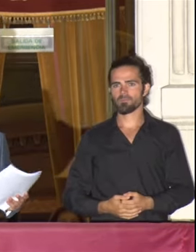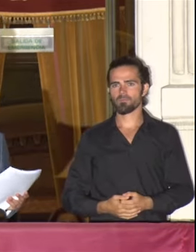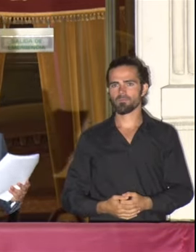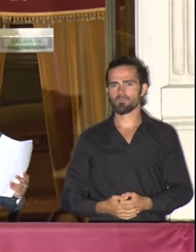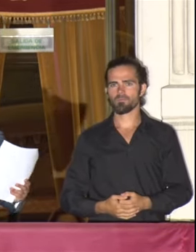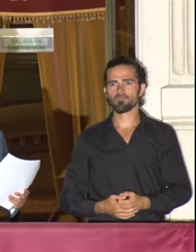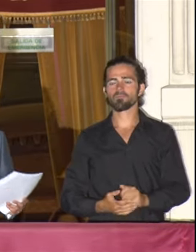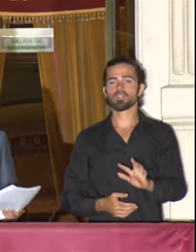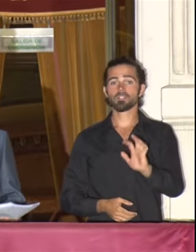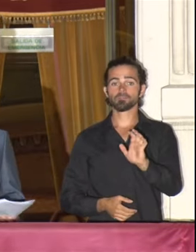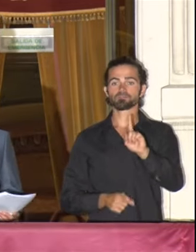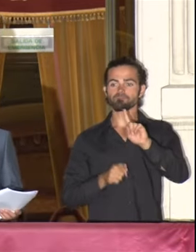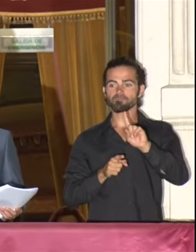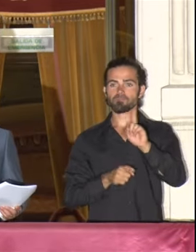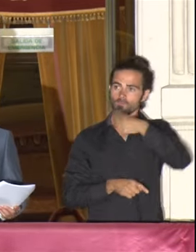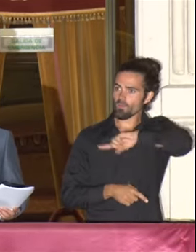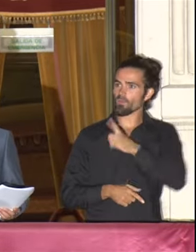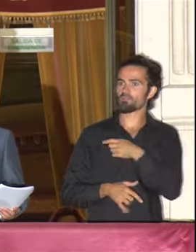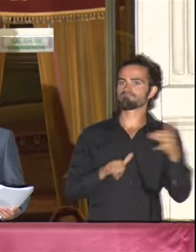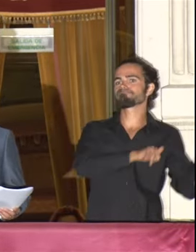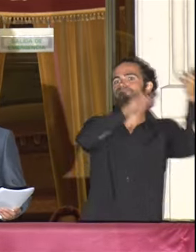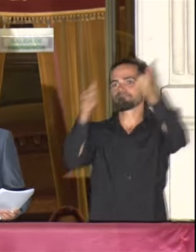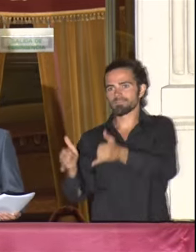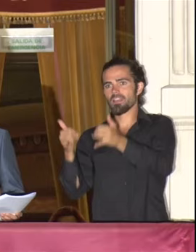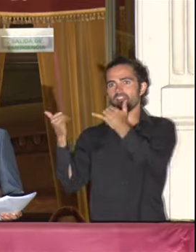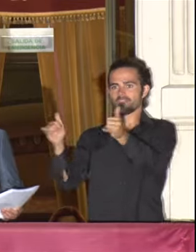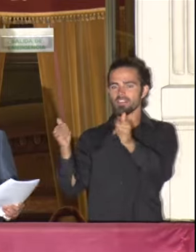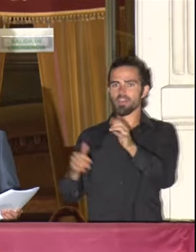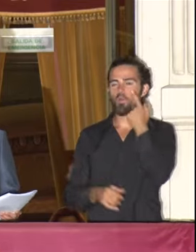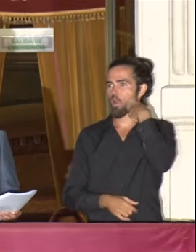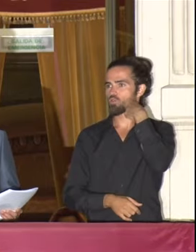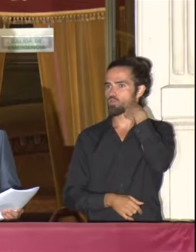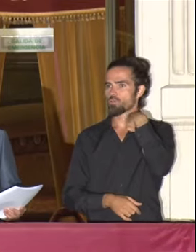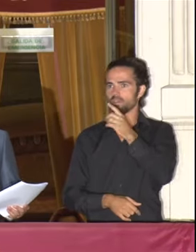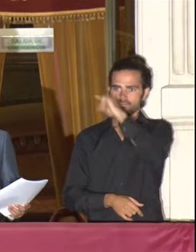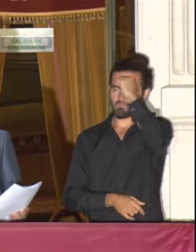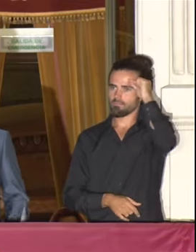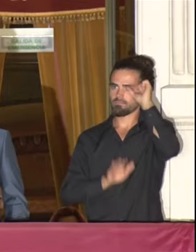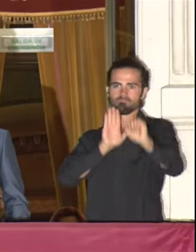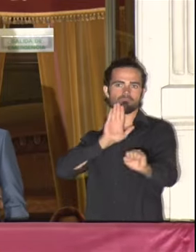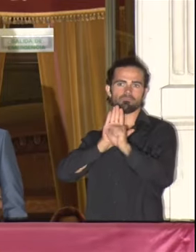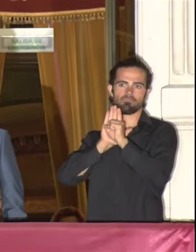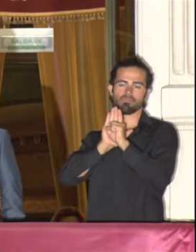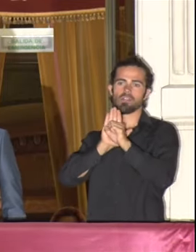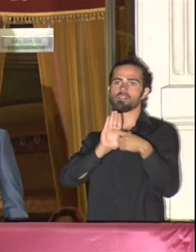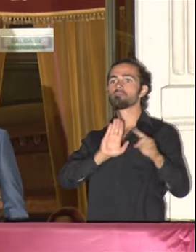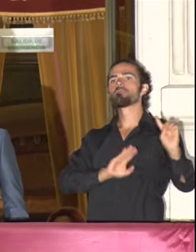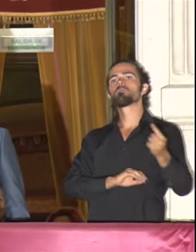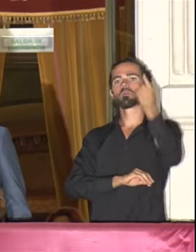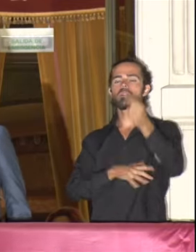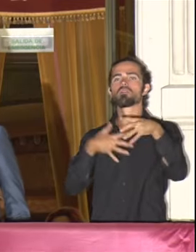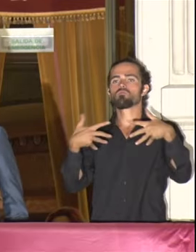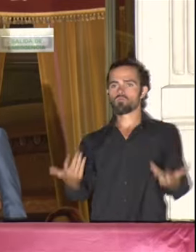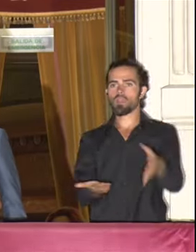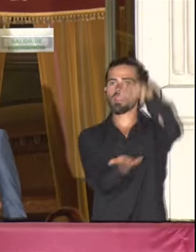Cuando vamos a la feria, tenemos determinadas rutinas grabadas a fuego. La primera es la visita a la